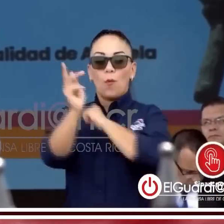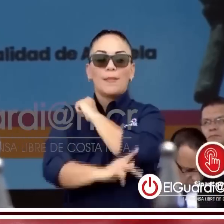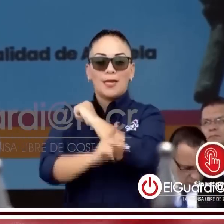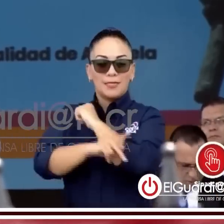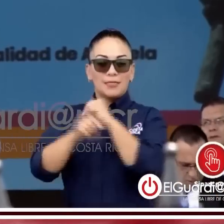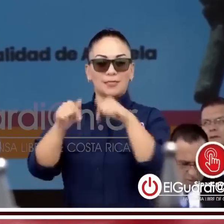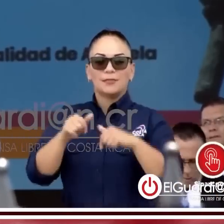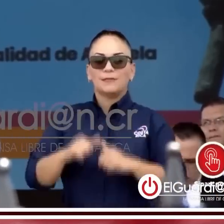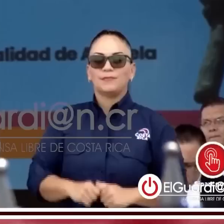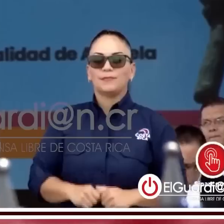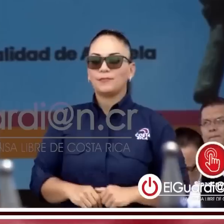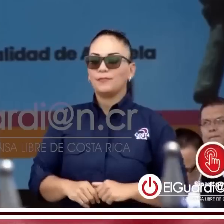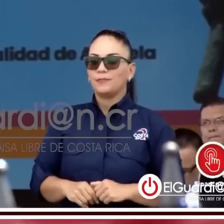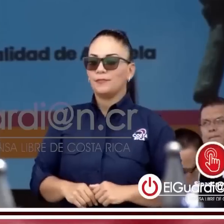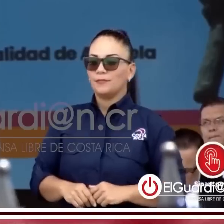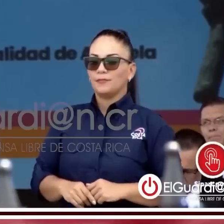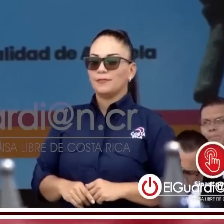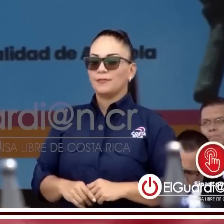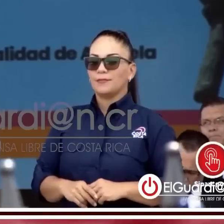país.